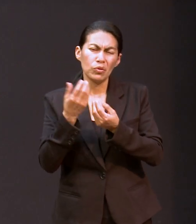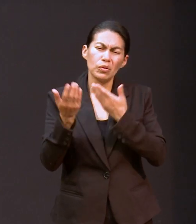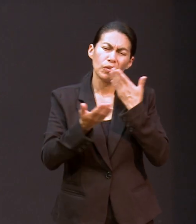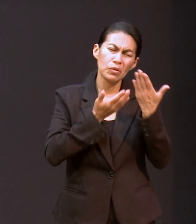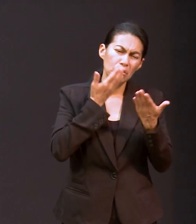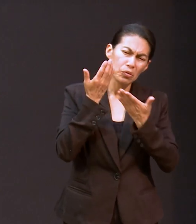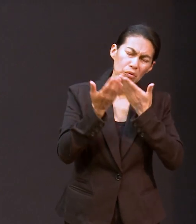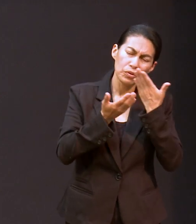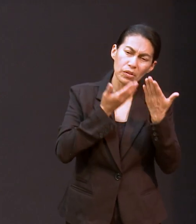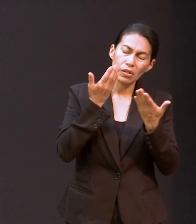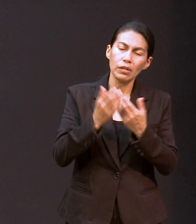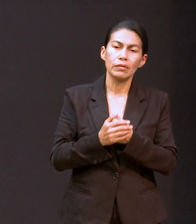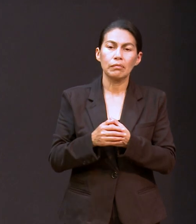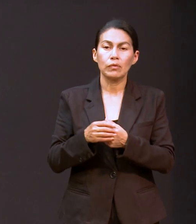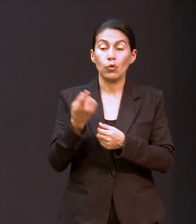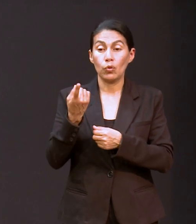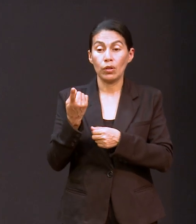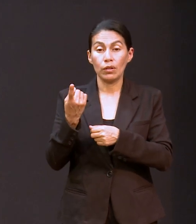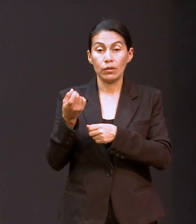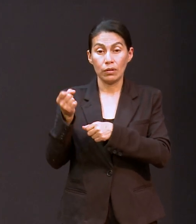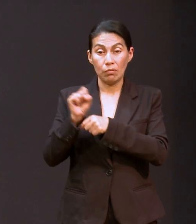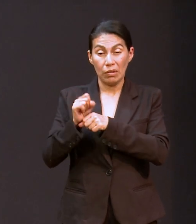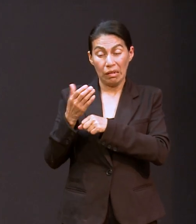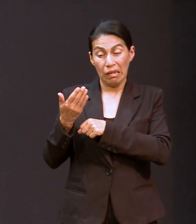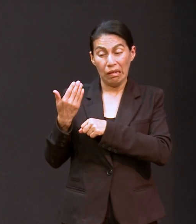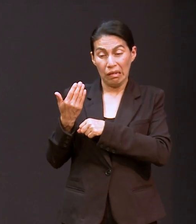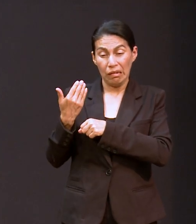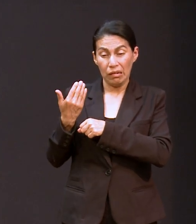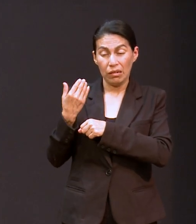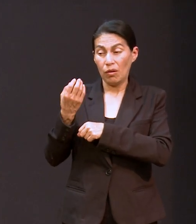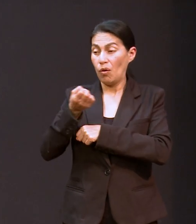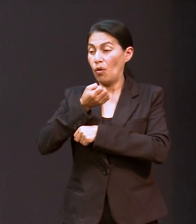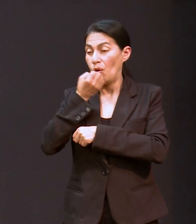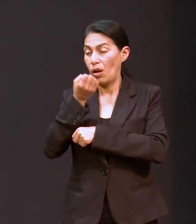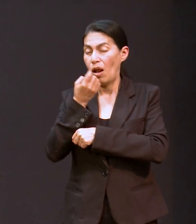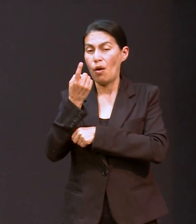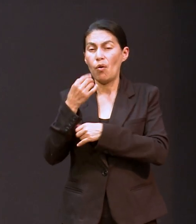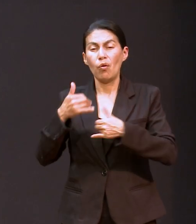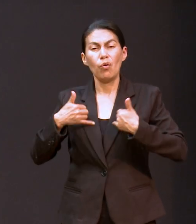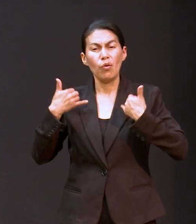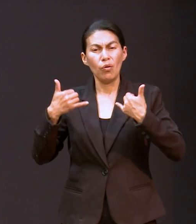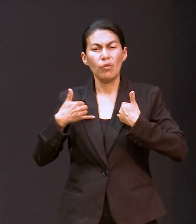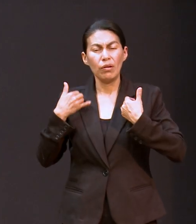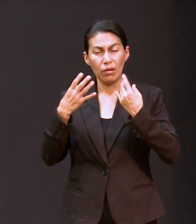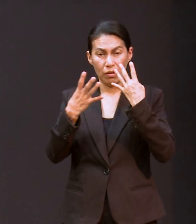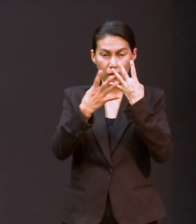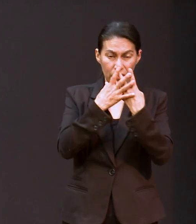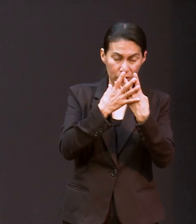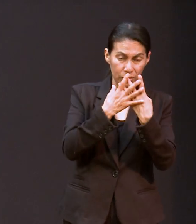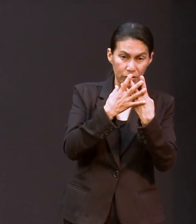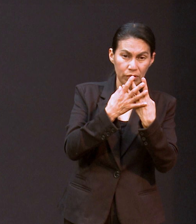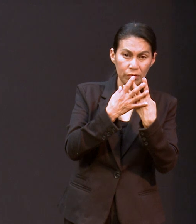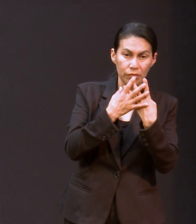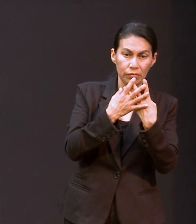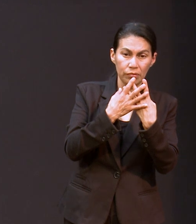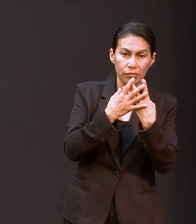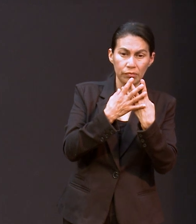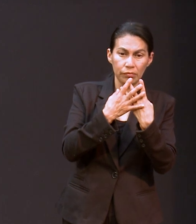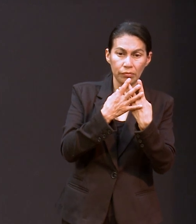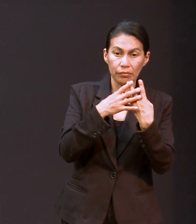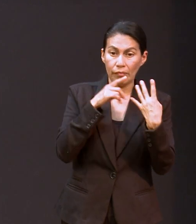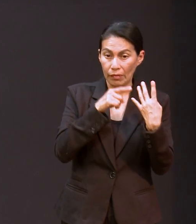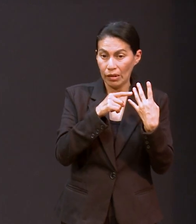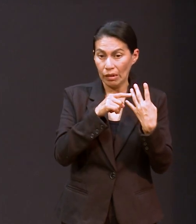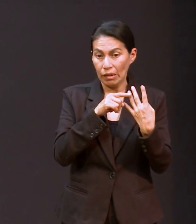es tan maravilloso de poder ver hace una semana atrás estábamos orando por un joven que estaba en la cárcel